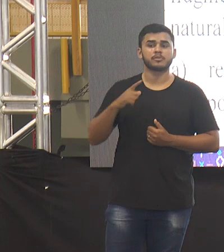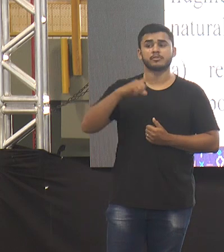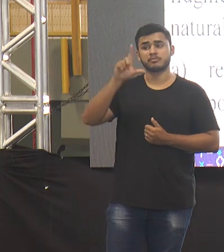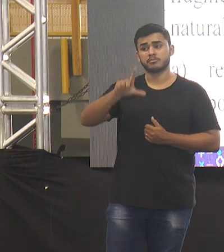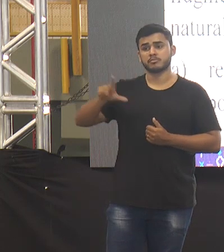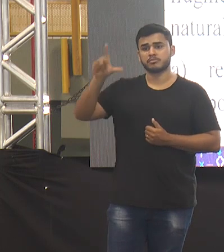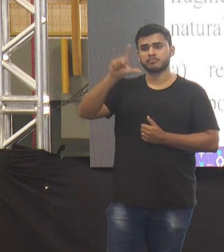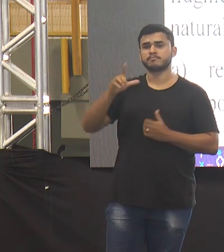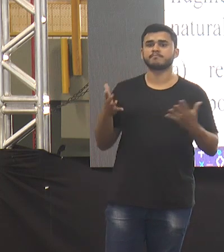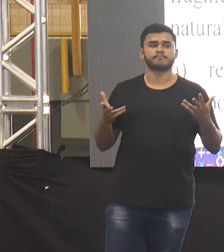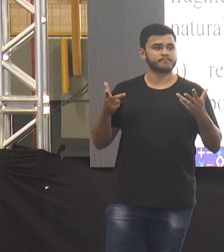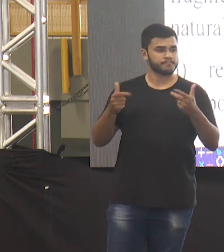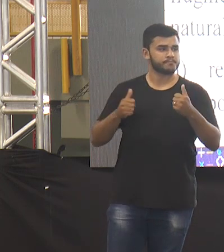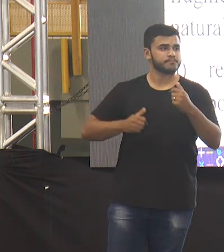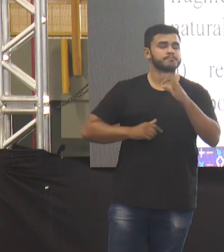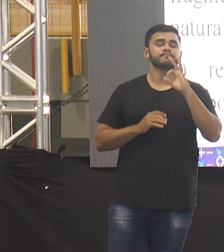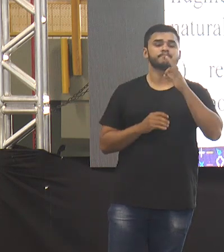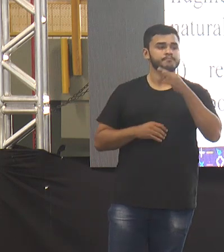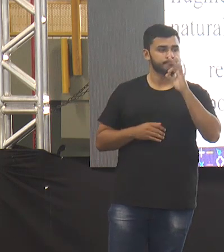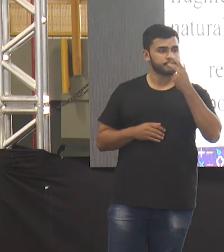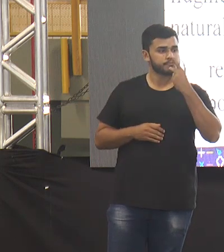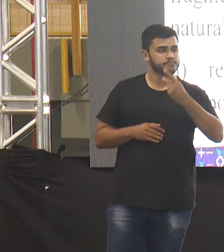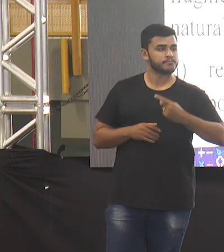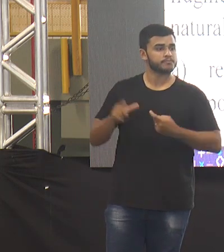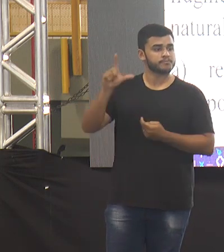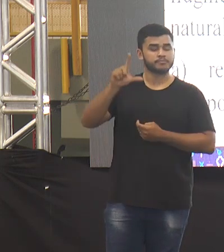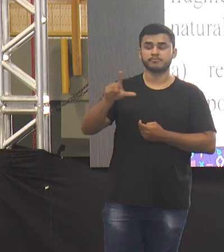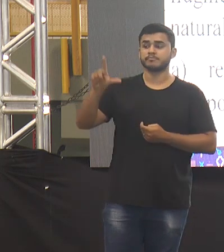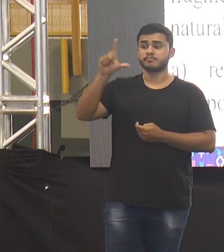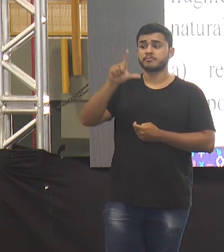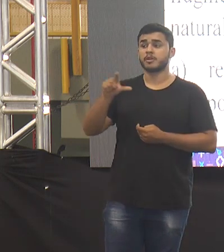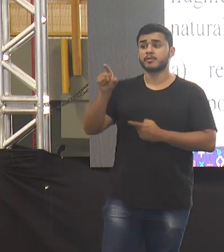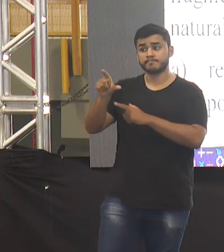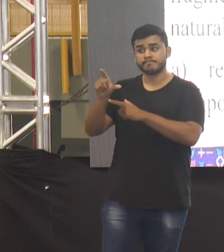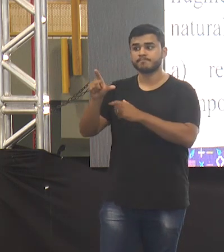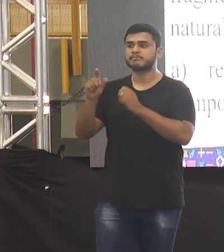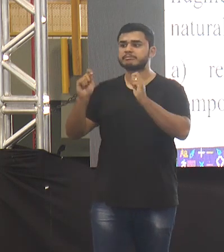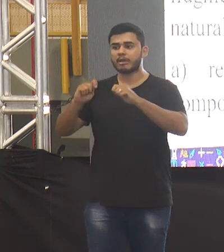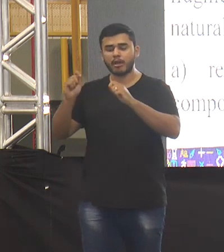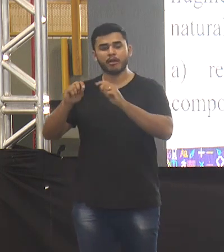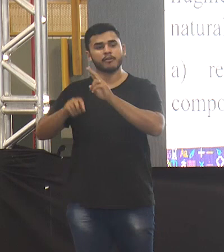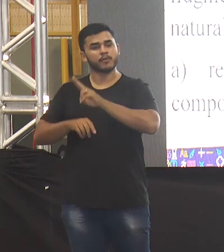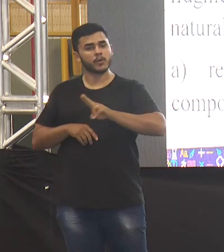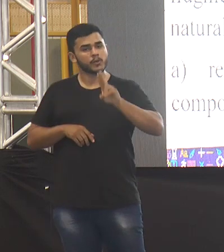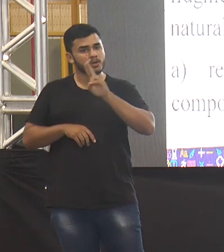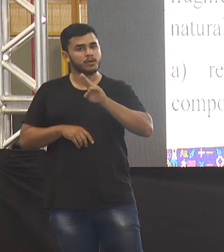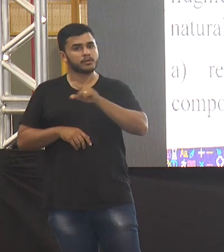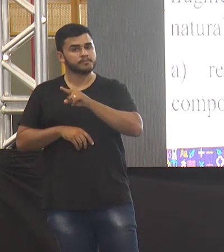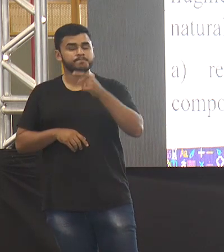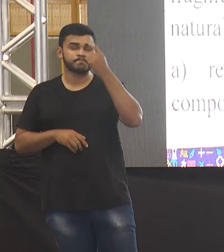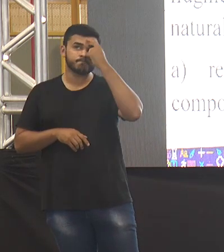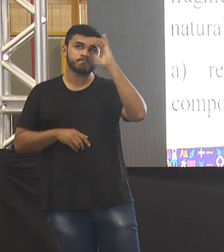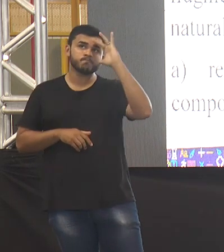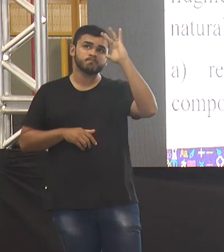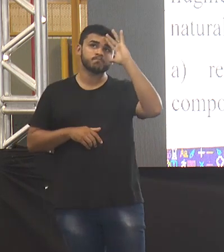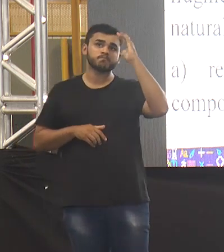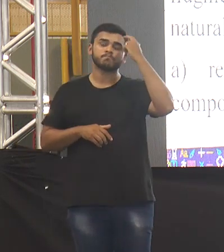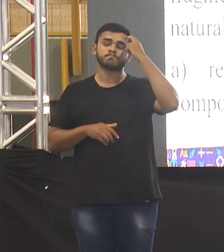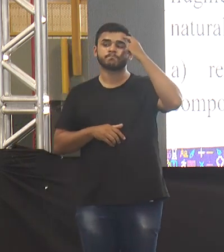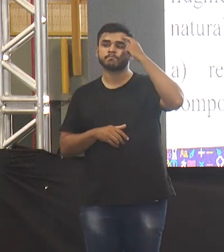Literatura é massa, porque como eu sempre disse, a literatura é uma ferramenta. É uma ferramenta para a